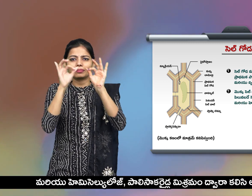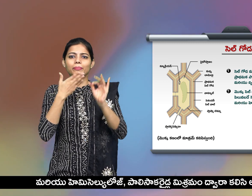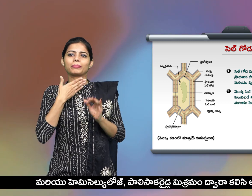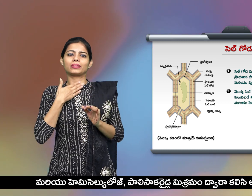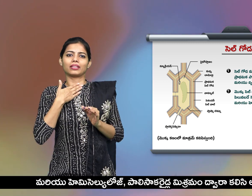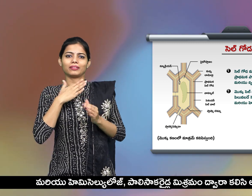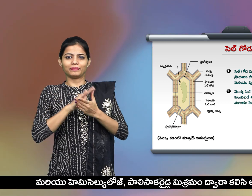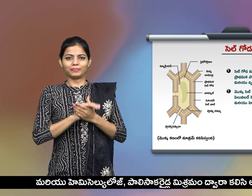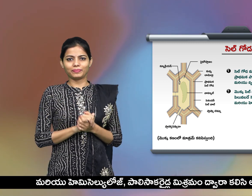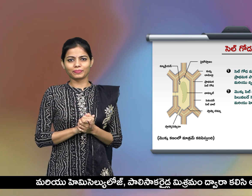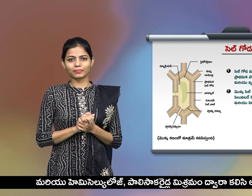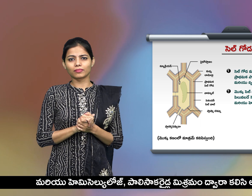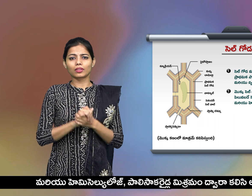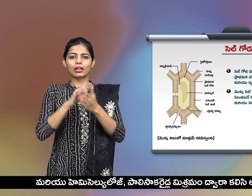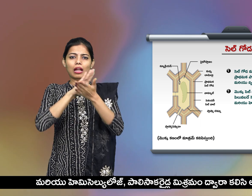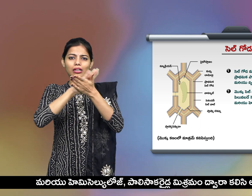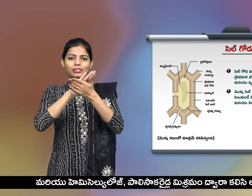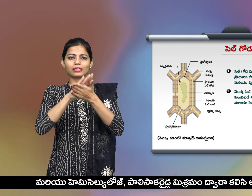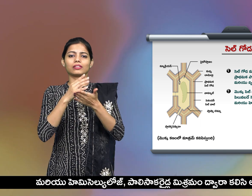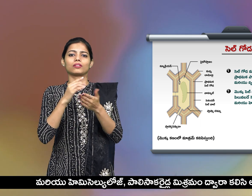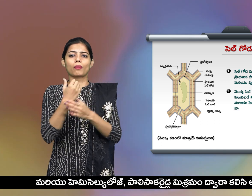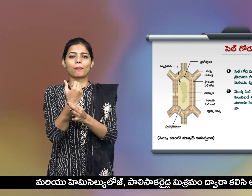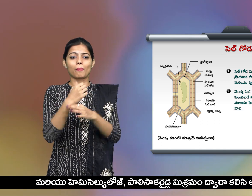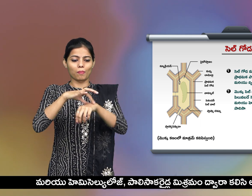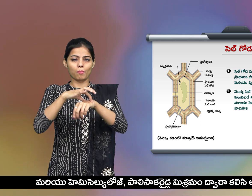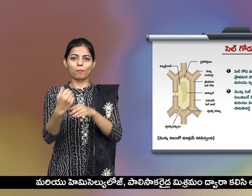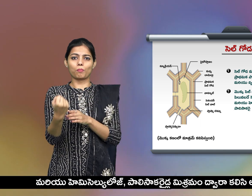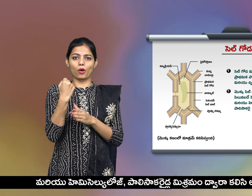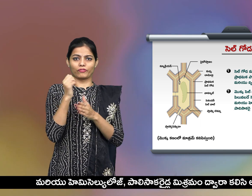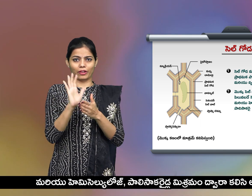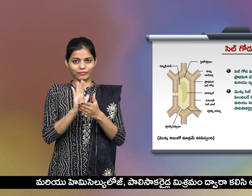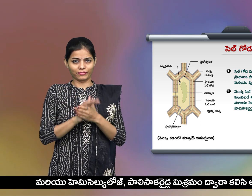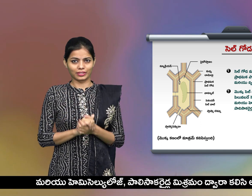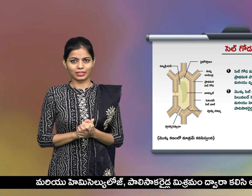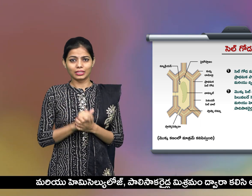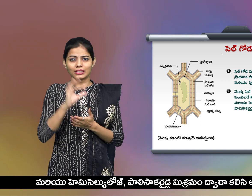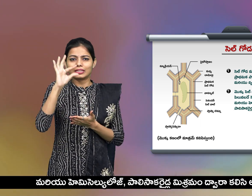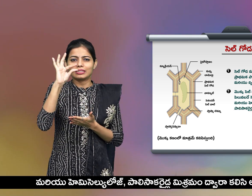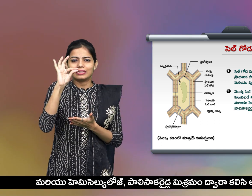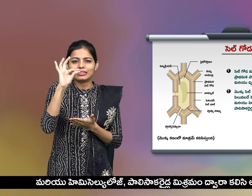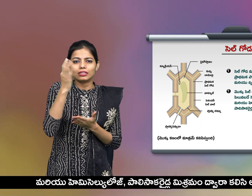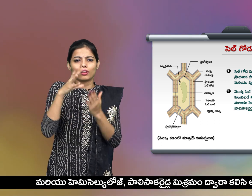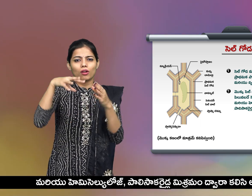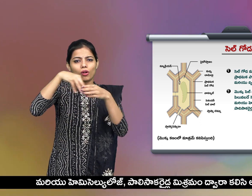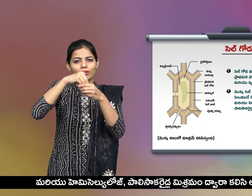హెమిసెల్యులోజ్ పాలిసాకరైడ్ల విశ్రమం ద్వారా కలిసి అతుక్కొని ఉంటుంది.